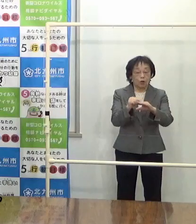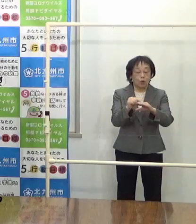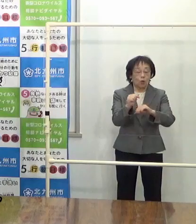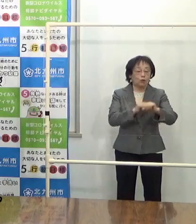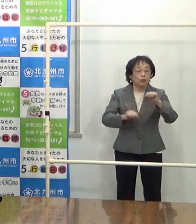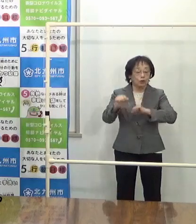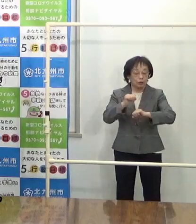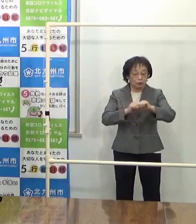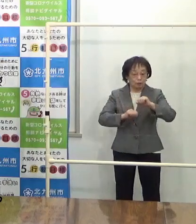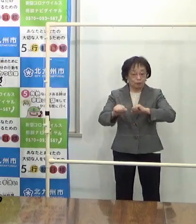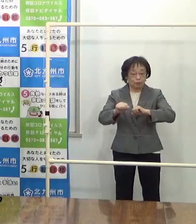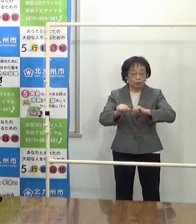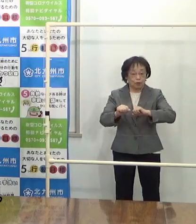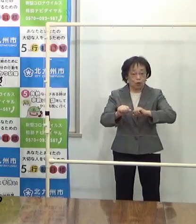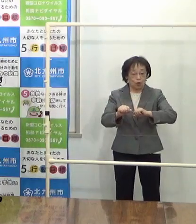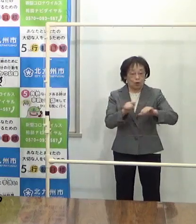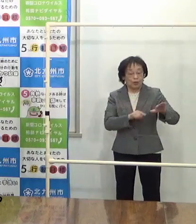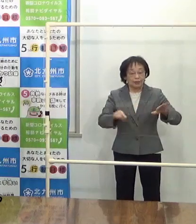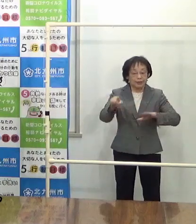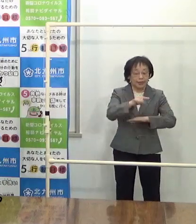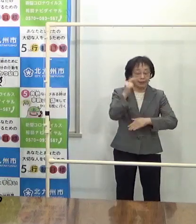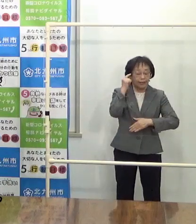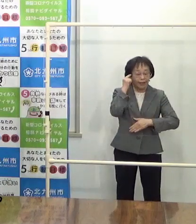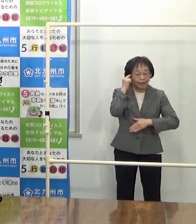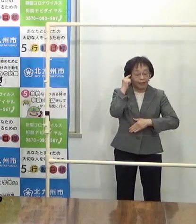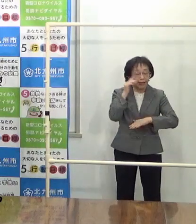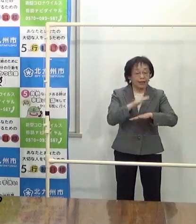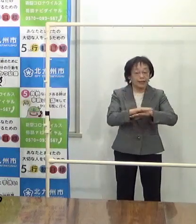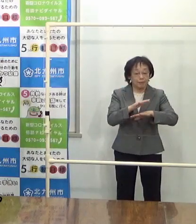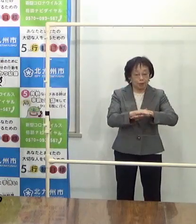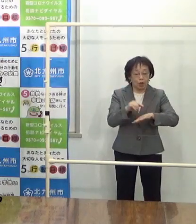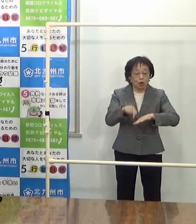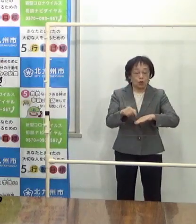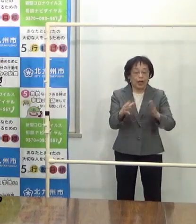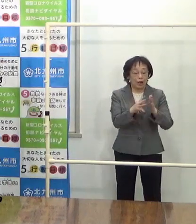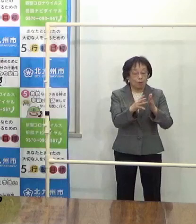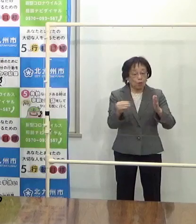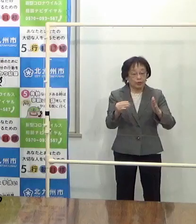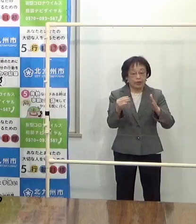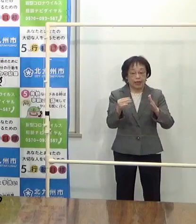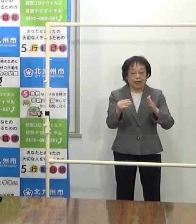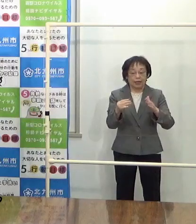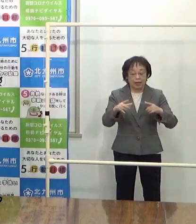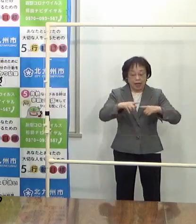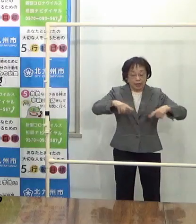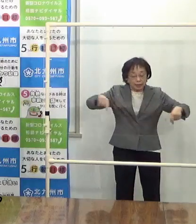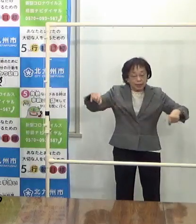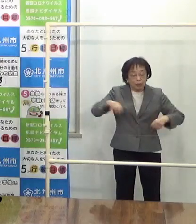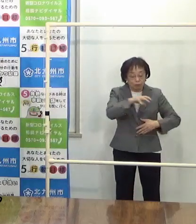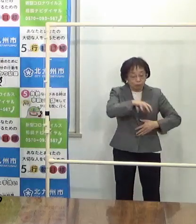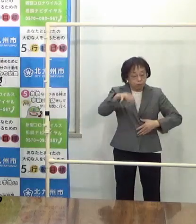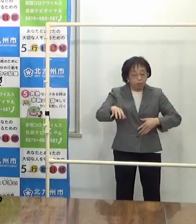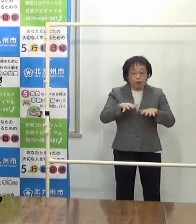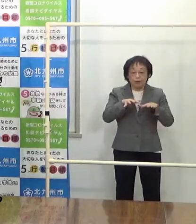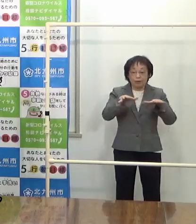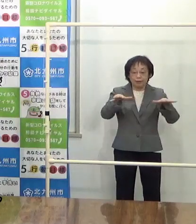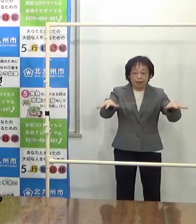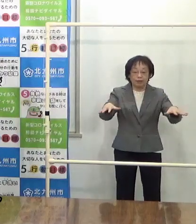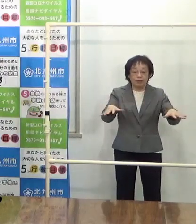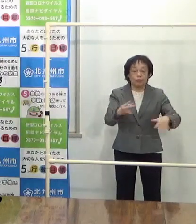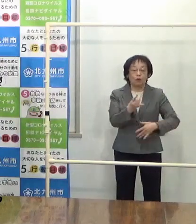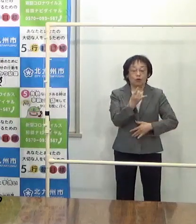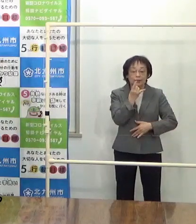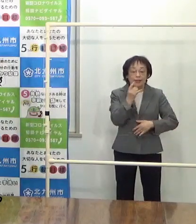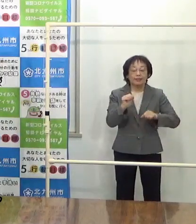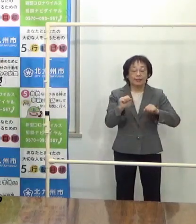先駆的なものと考えております。このケースがモデルになって日本全国に広がることを期待しております。こ